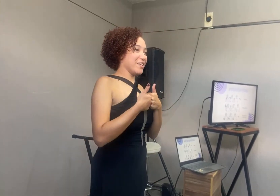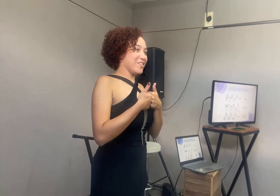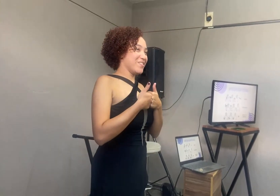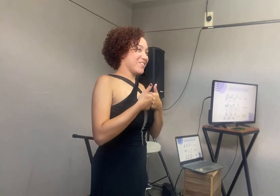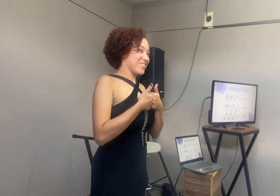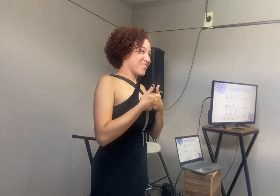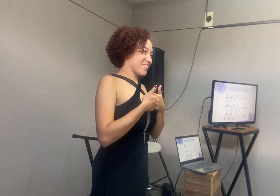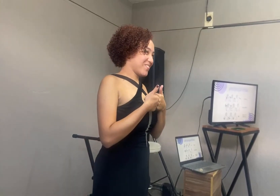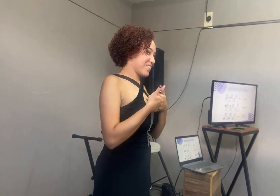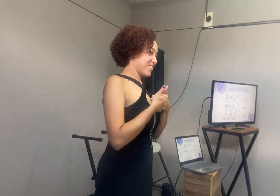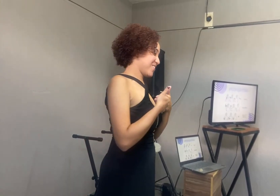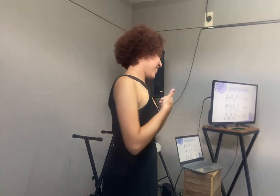Tranquilo?